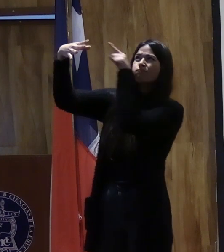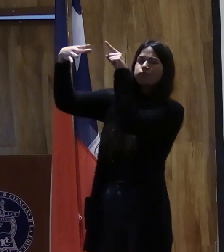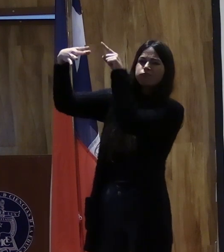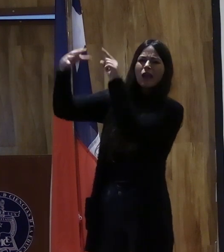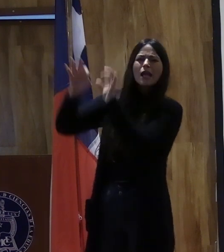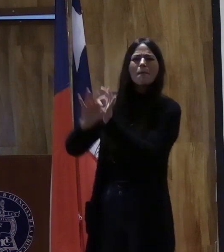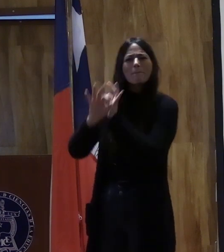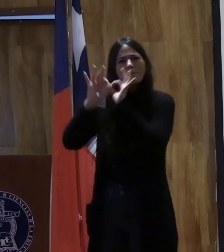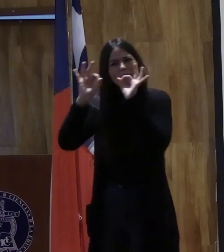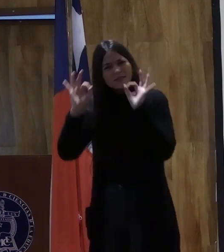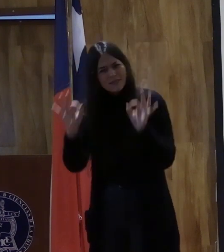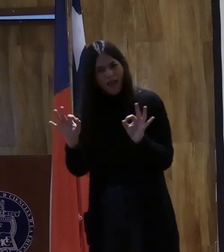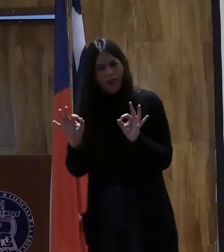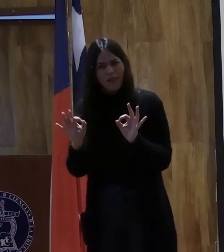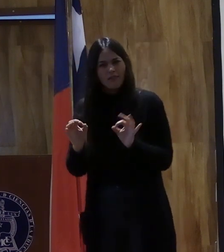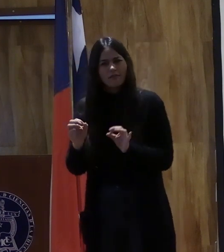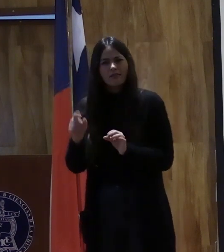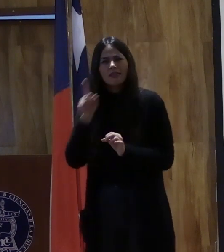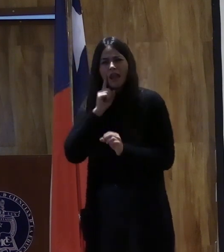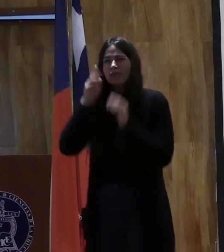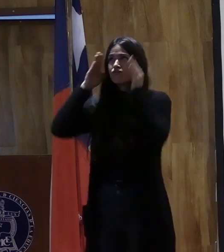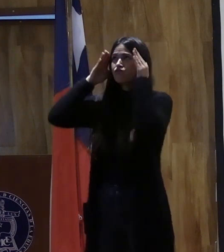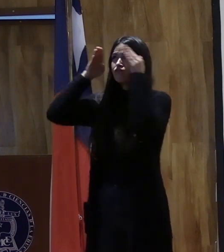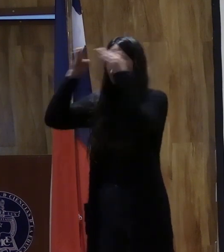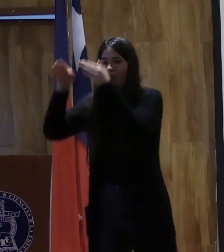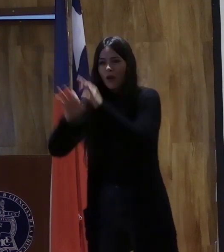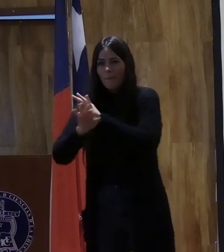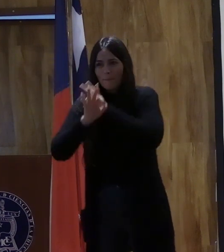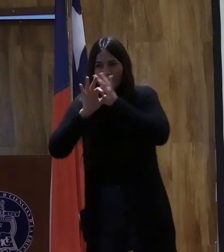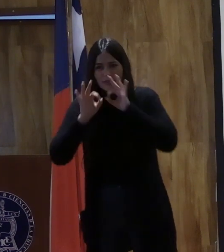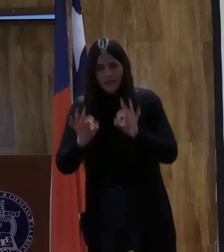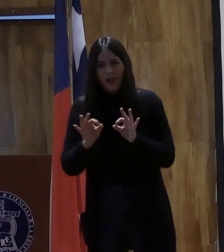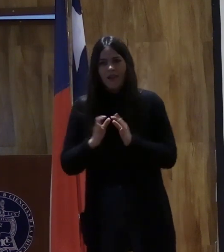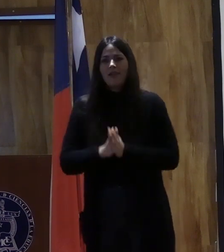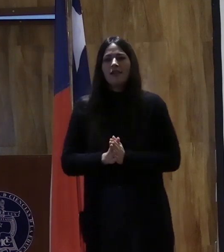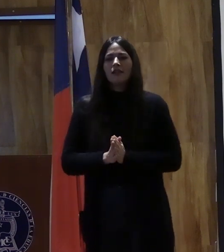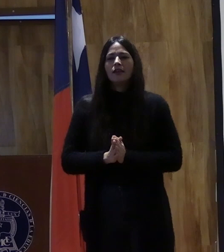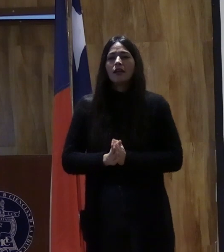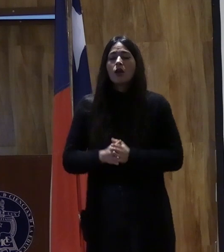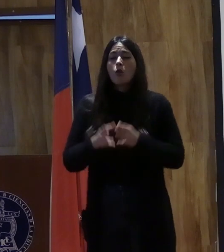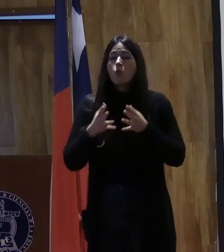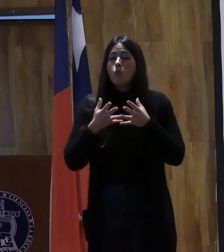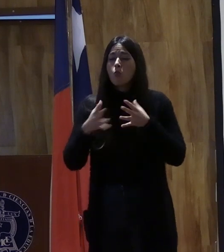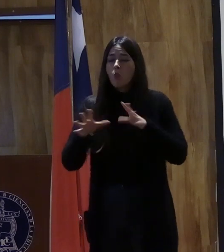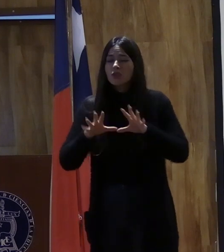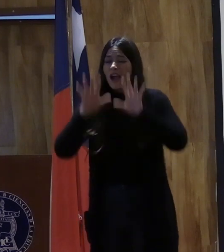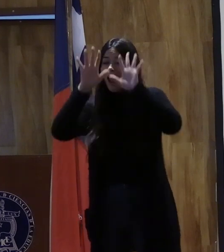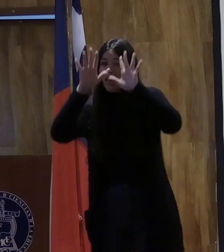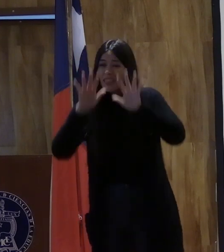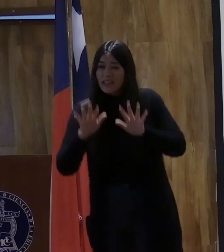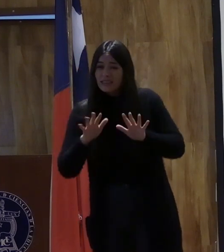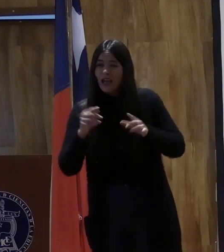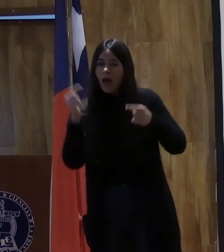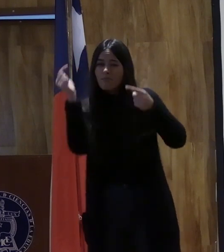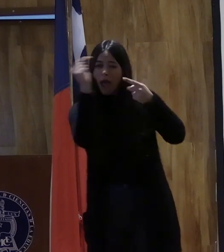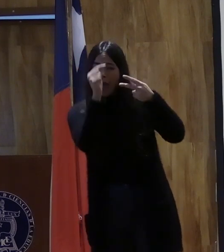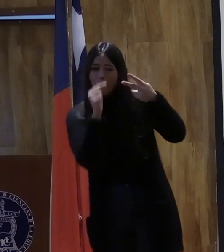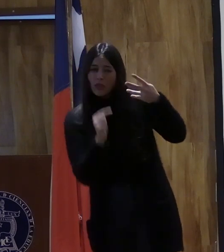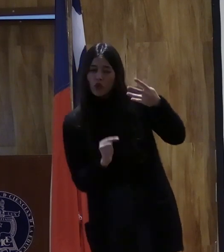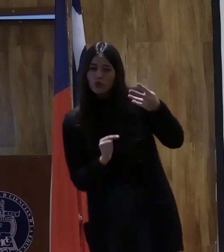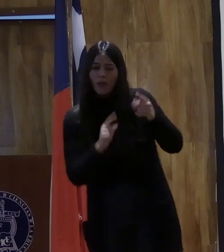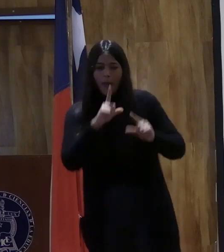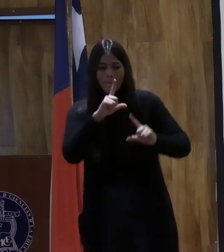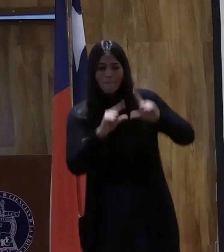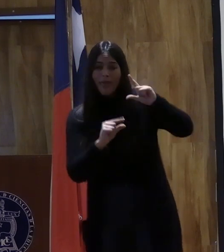punto especial, un reconocimiento especial. Muchos de los parámetros que nosotros utilizamos para medir cosas en